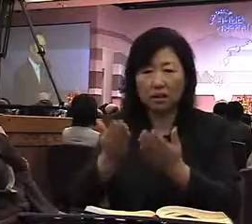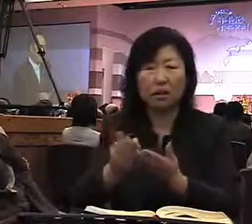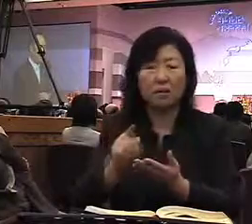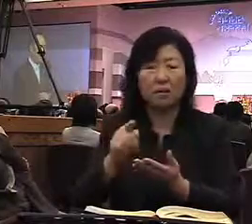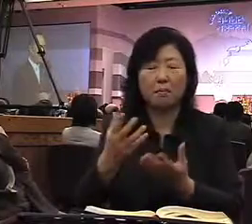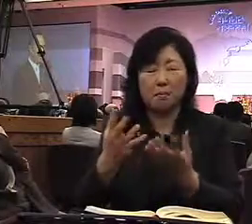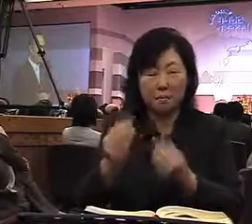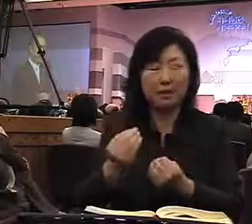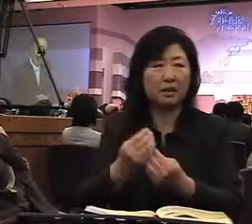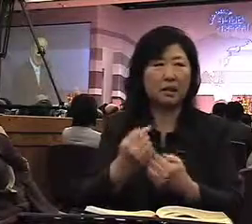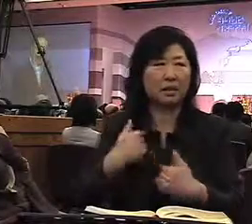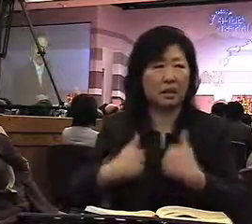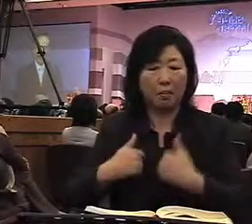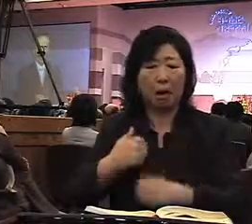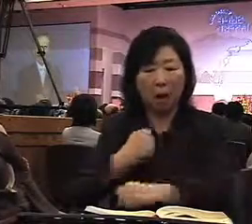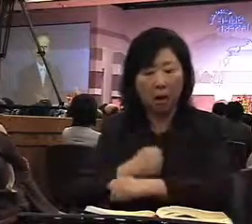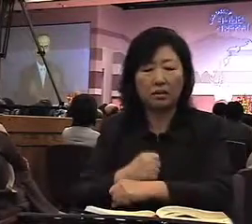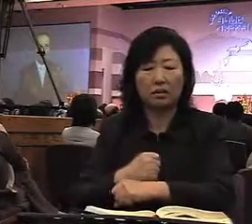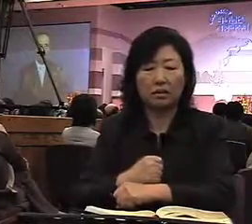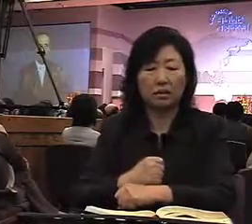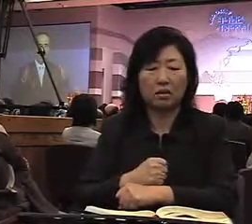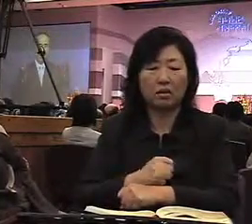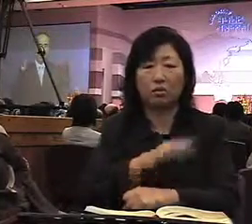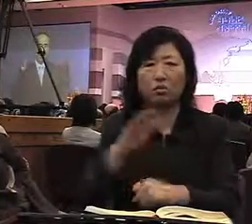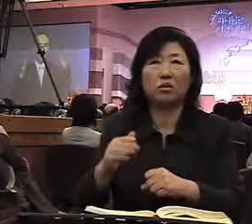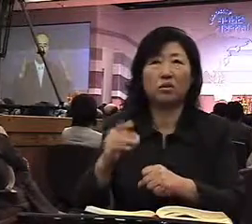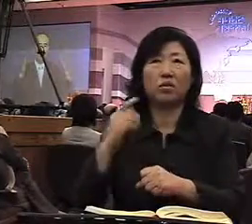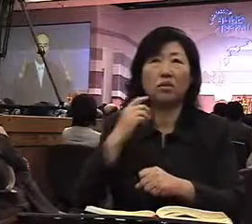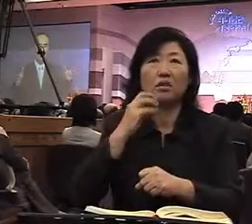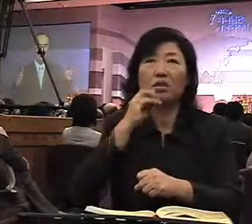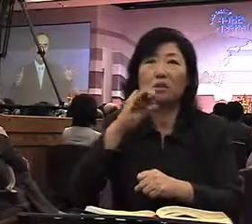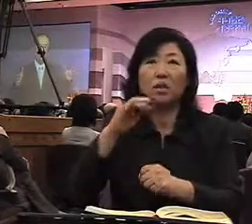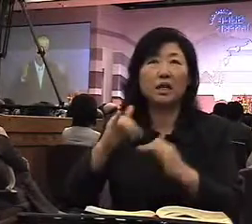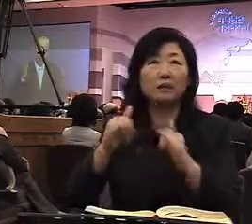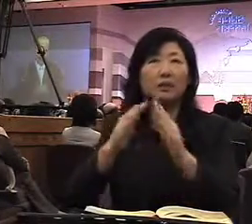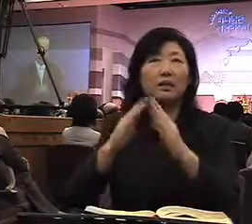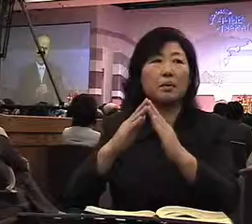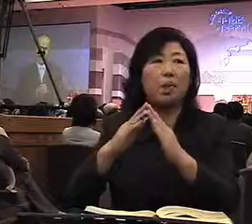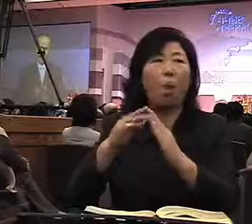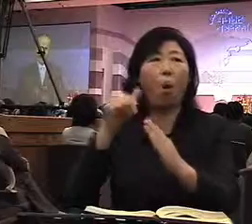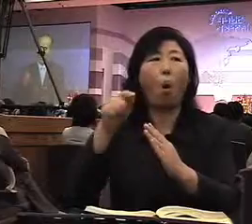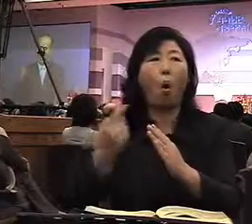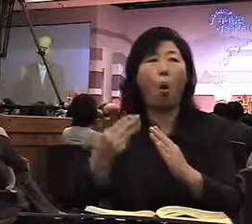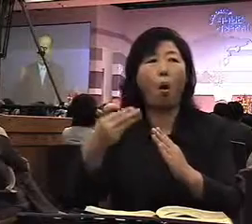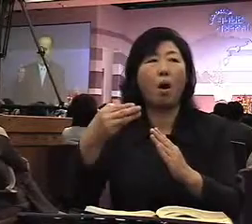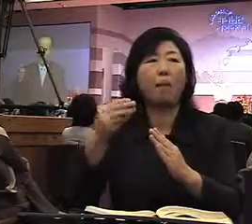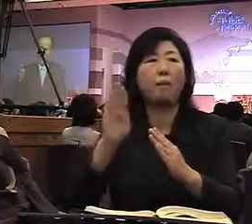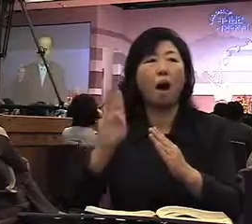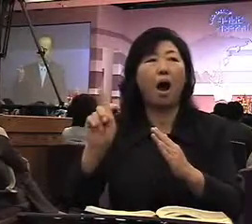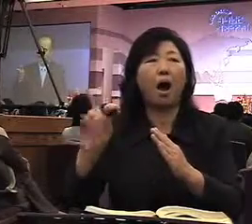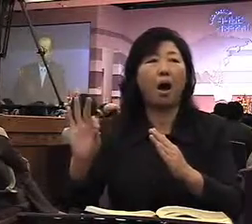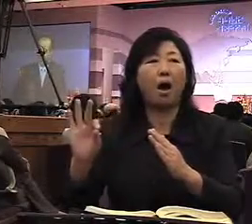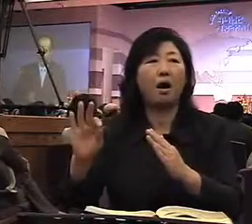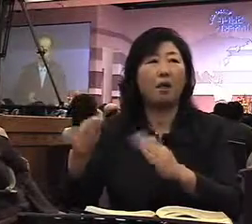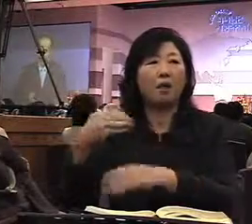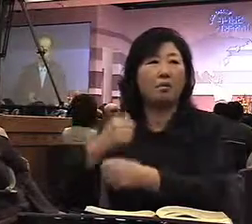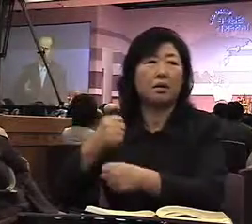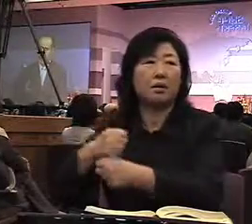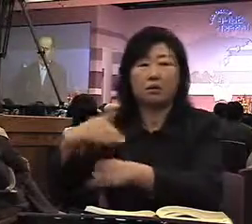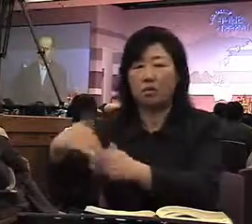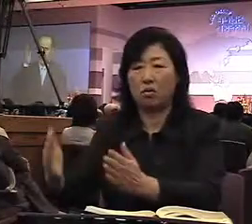기뻐하신다는 겁니다. 그렇게 기뻐하신다. 저는 그래서 우리 집에 골방을 만들어 놓고 기도를 합니다. 저는 우리 집 아이 교육시키는 것도